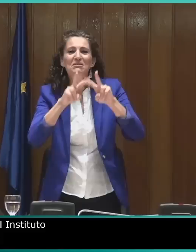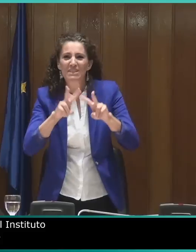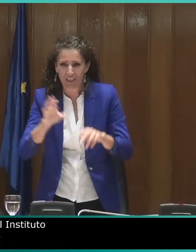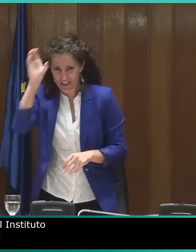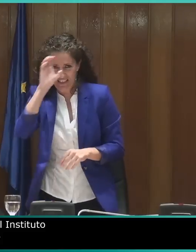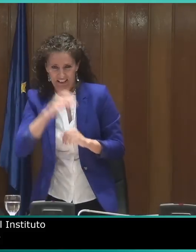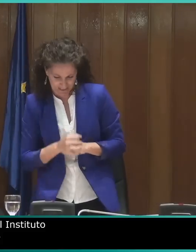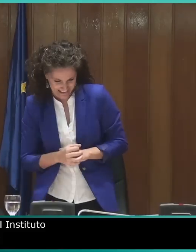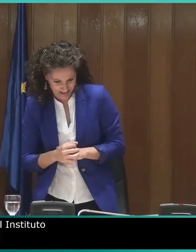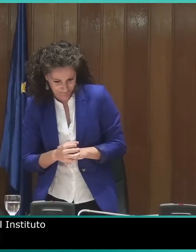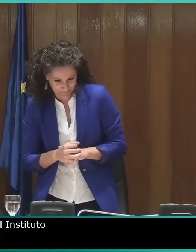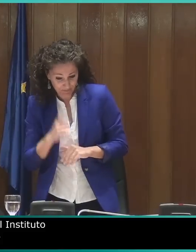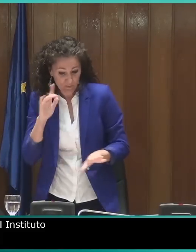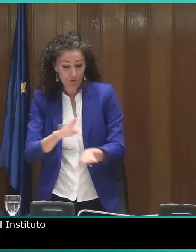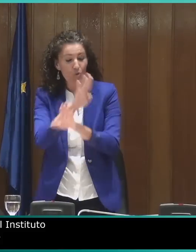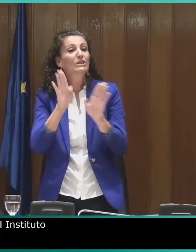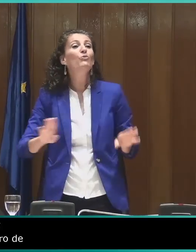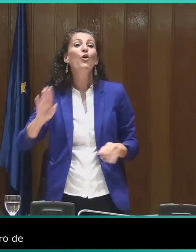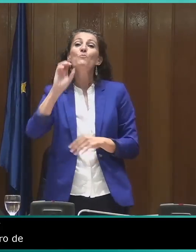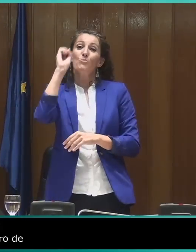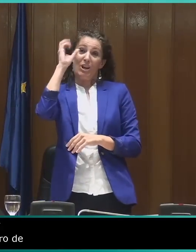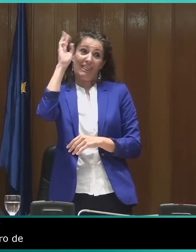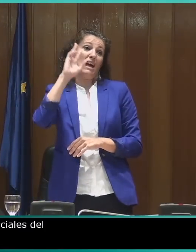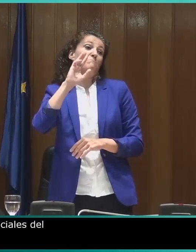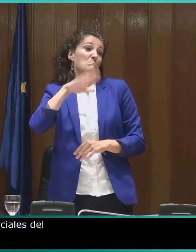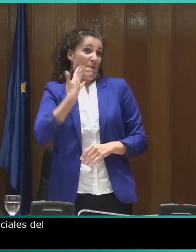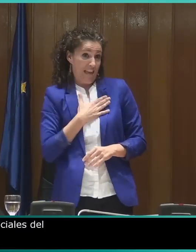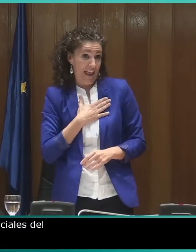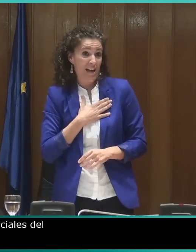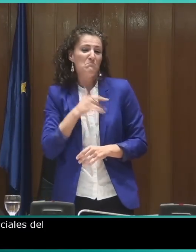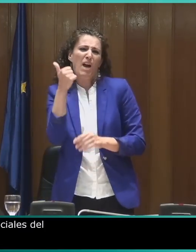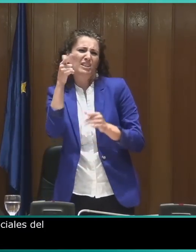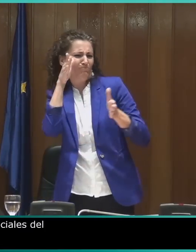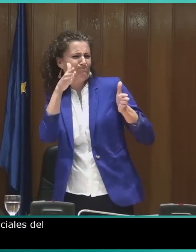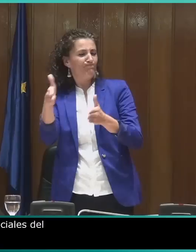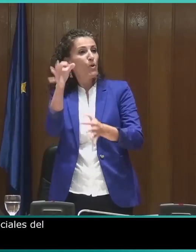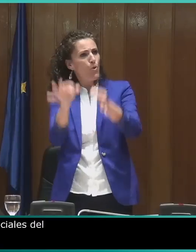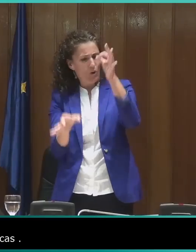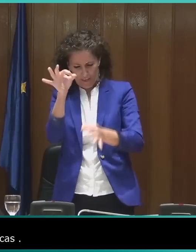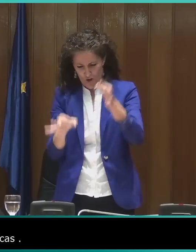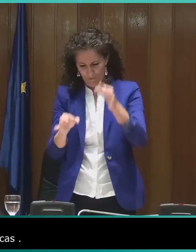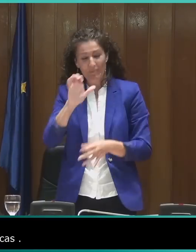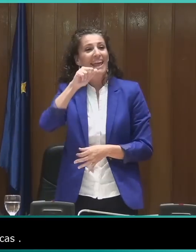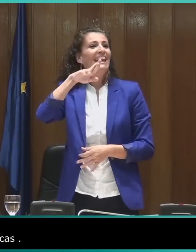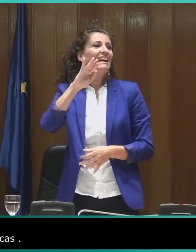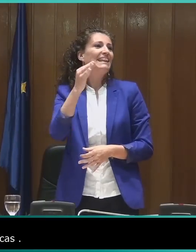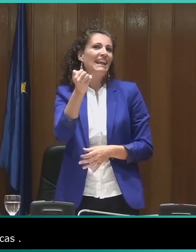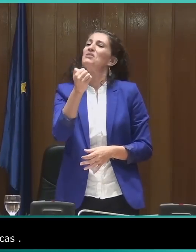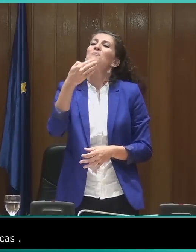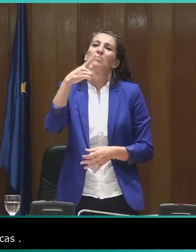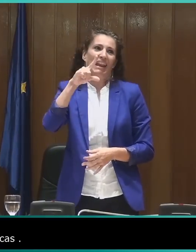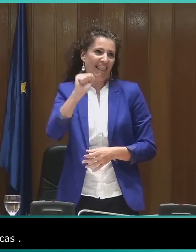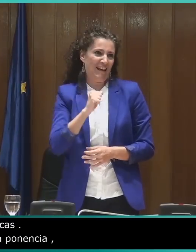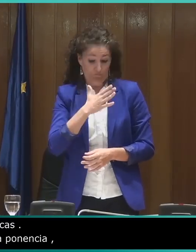del Centro Superior de Investigaciones Científicas. Y por último, la tercera ponencia que será mañana, centrada en aspectos